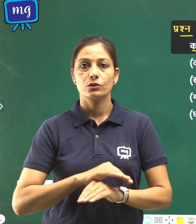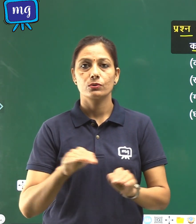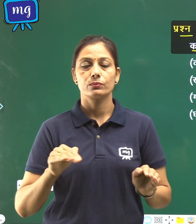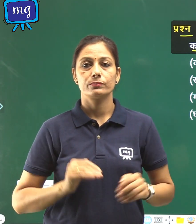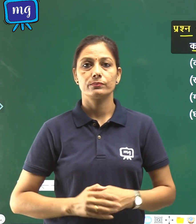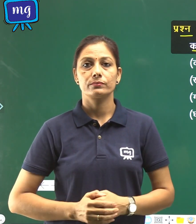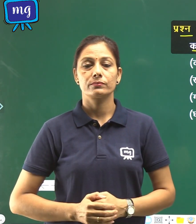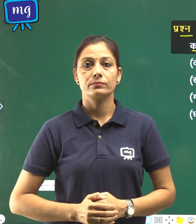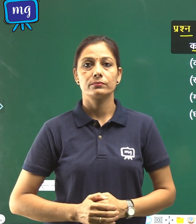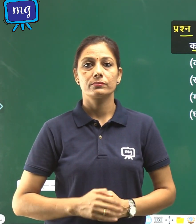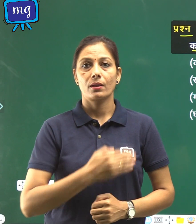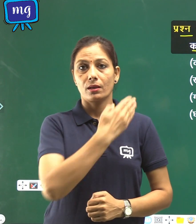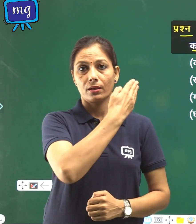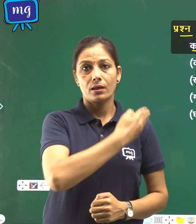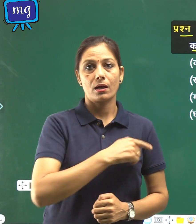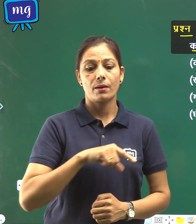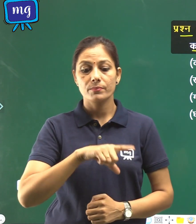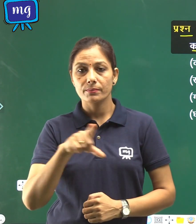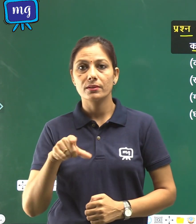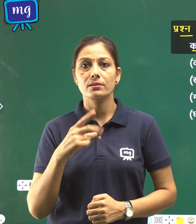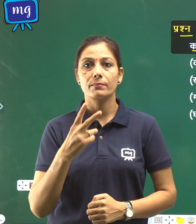बच्चों, यहाँ आपके सामने